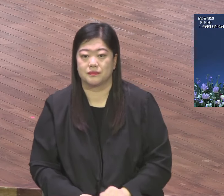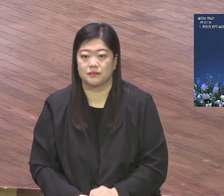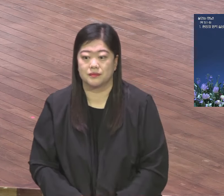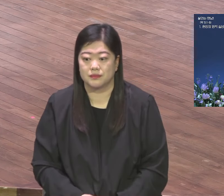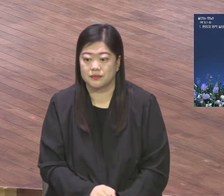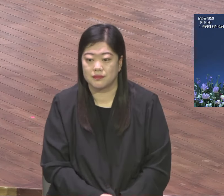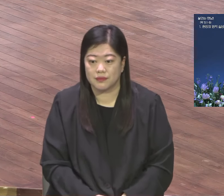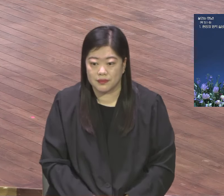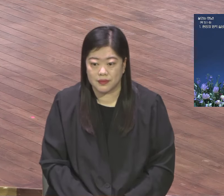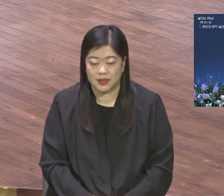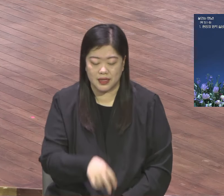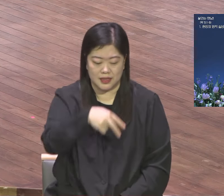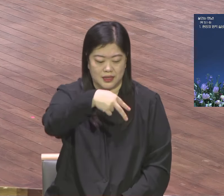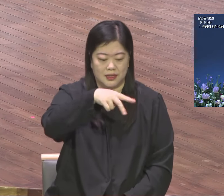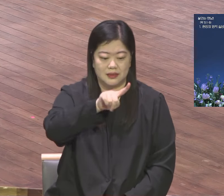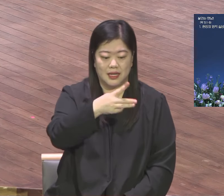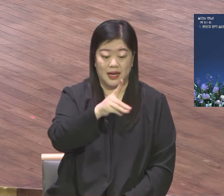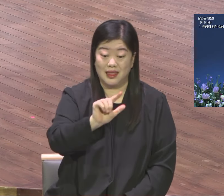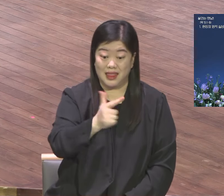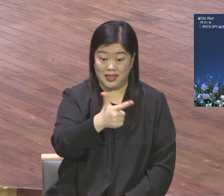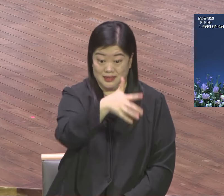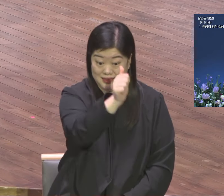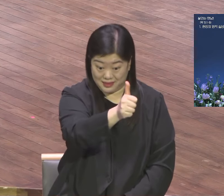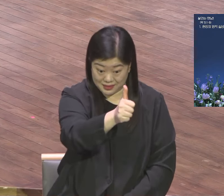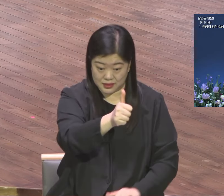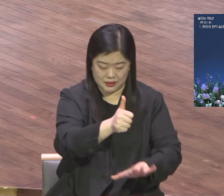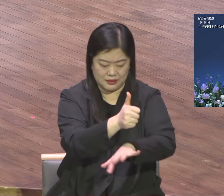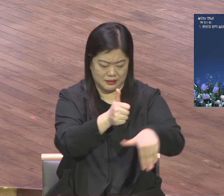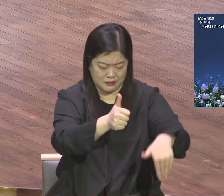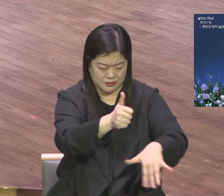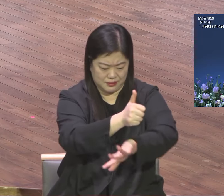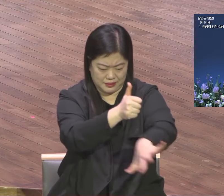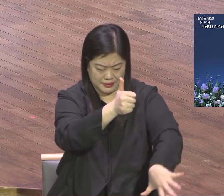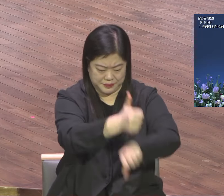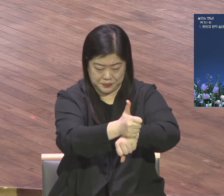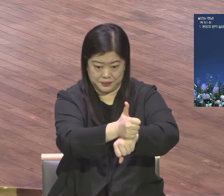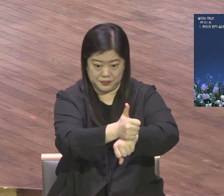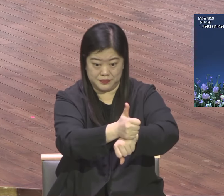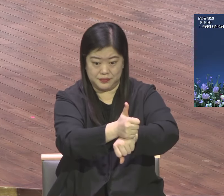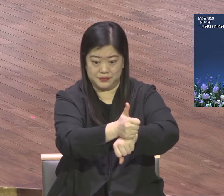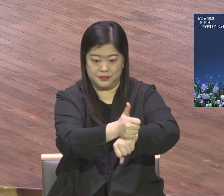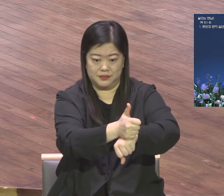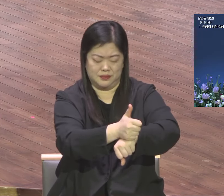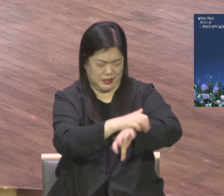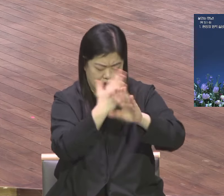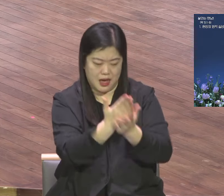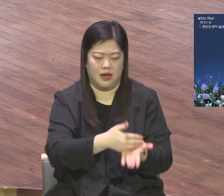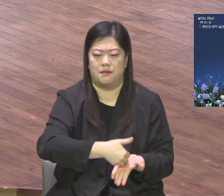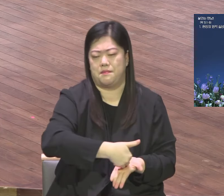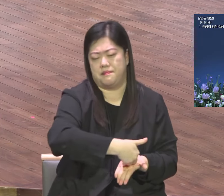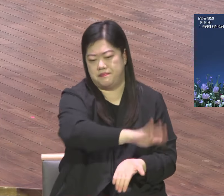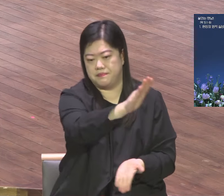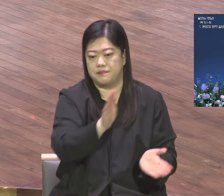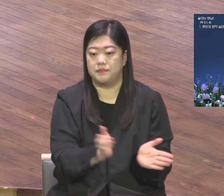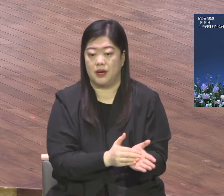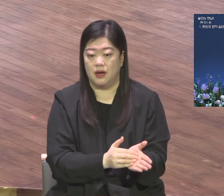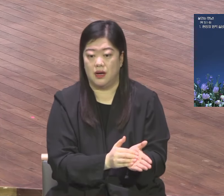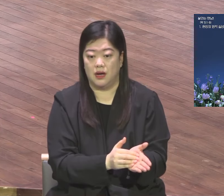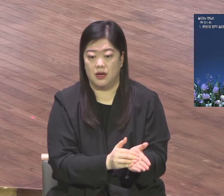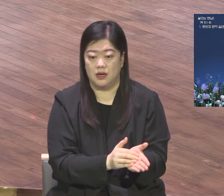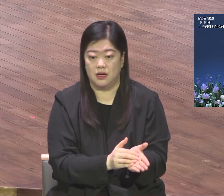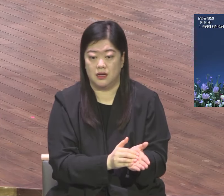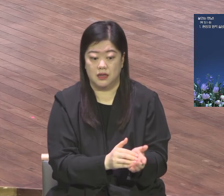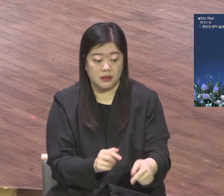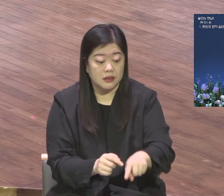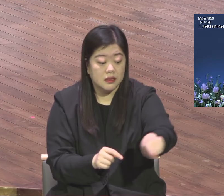천사장이고 따르던 그 졸개들은 전부 귀신들이 된 겁니다. 이 사탄과 귀신들은 예수님이 재림할